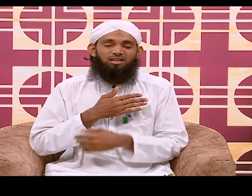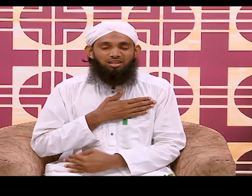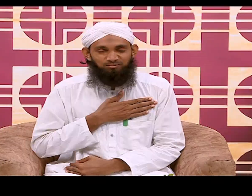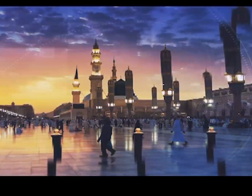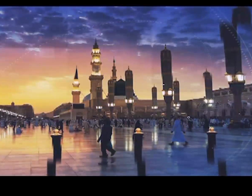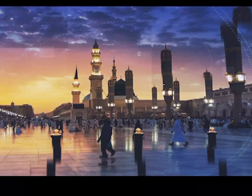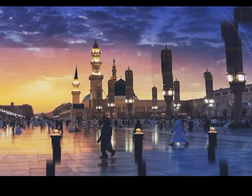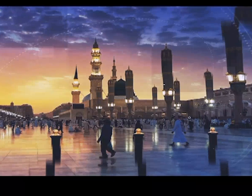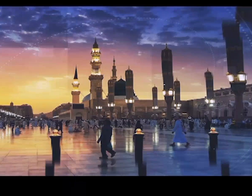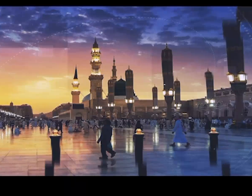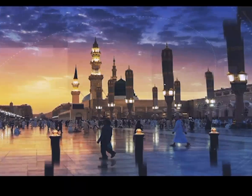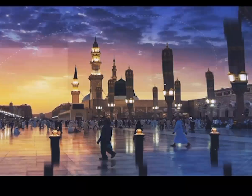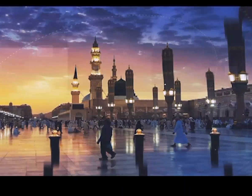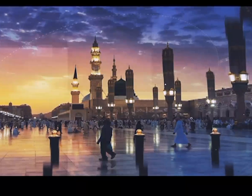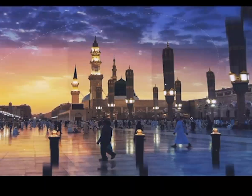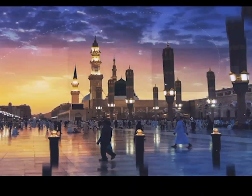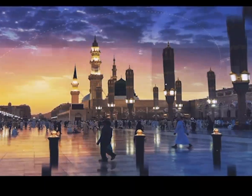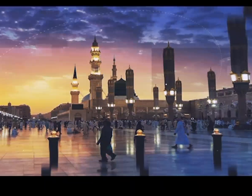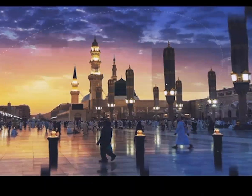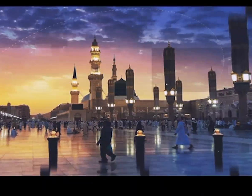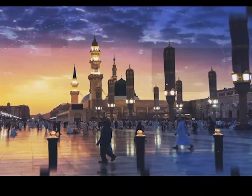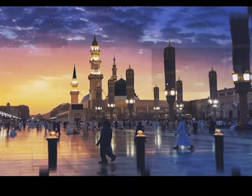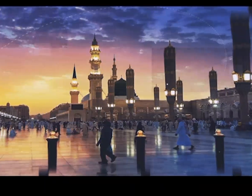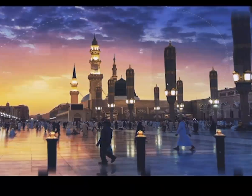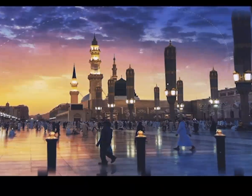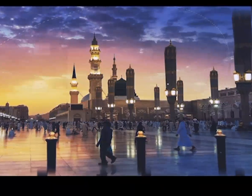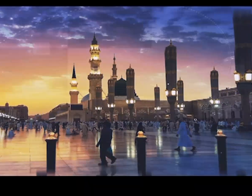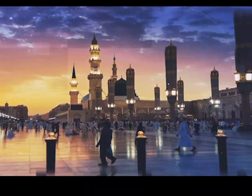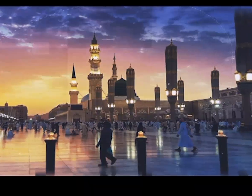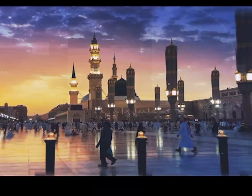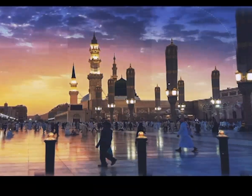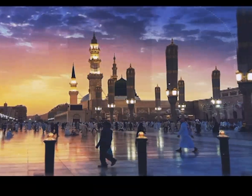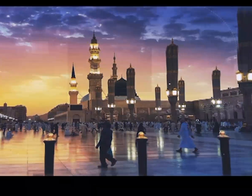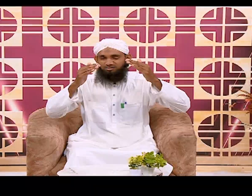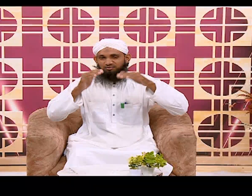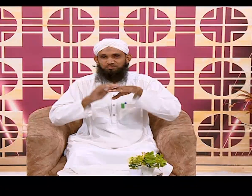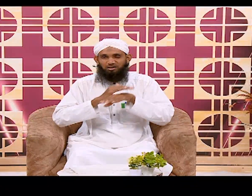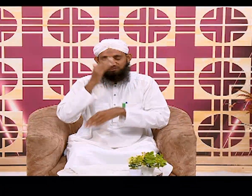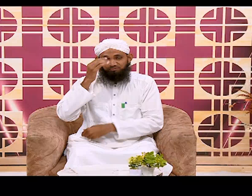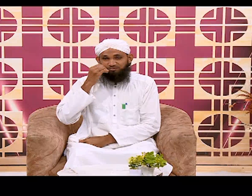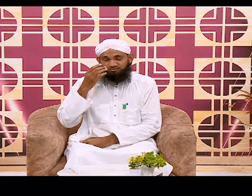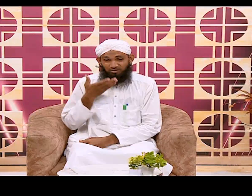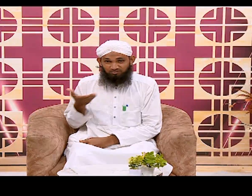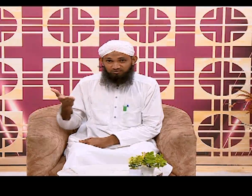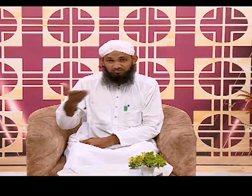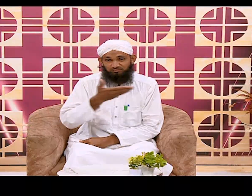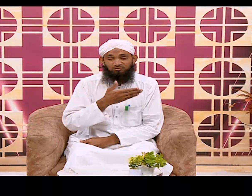وآلہ وسلم۔ صلو علی الحبیب صلی اللہ علی محمد۔ پیارے اسلامی بھائیوں،